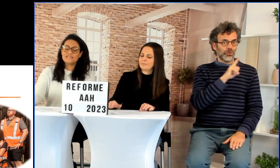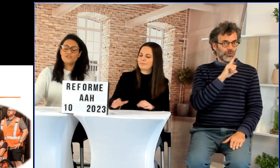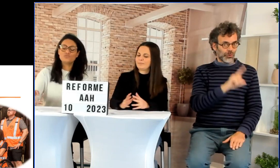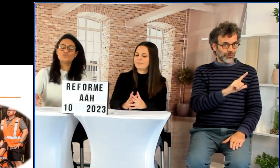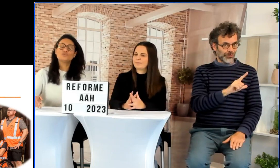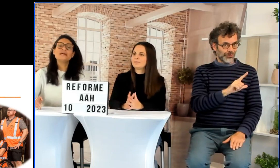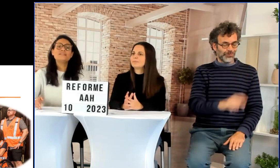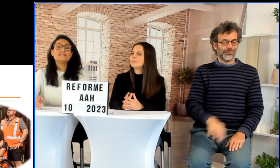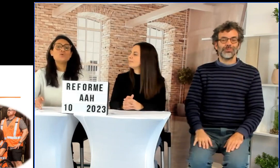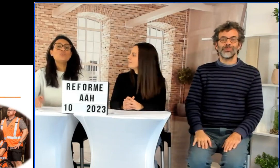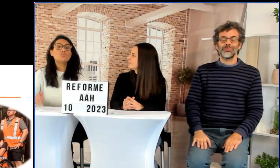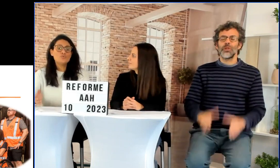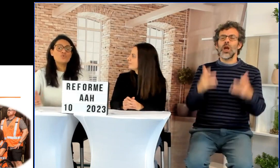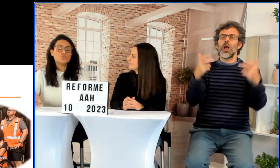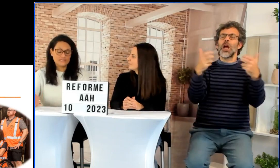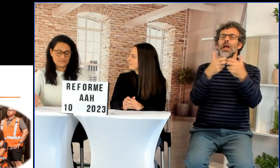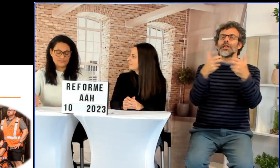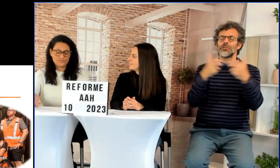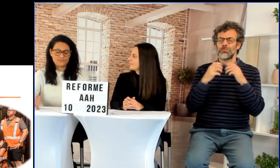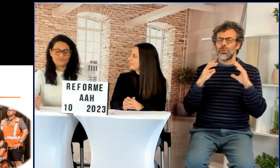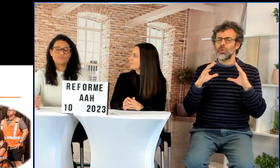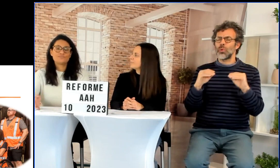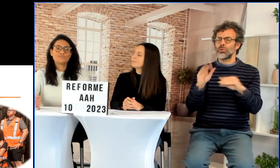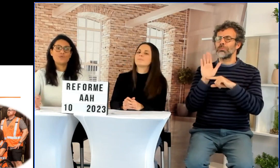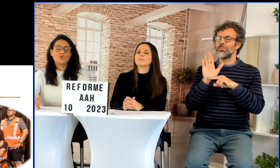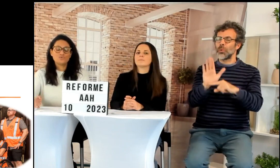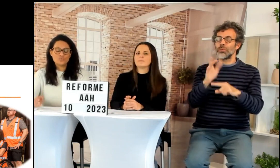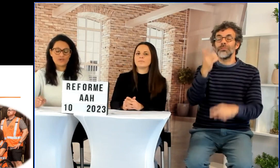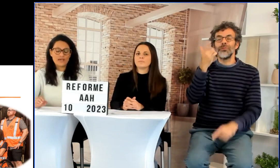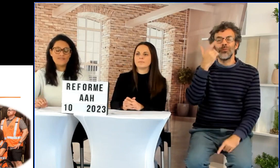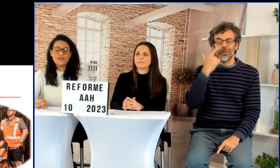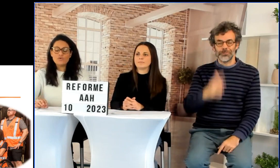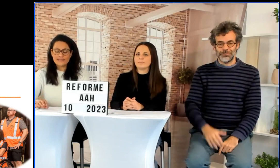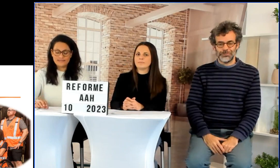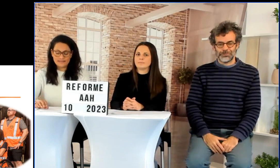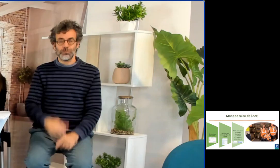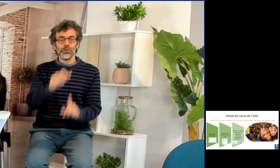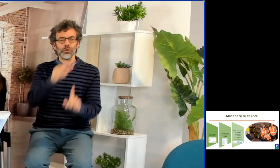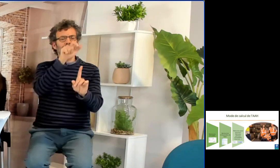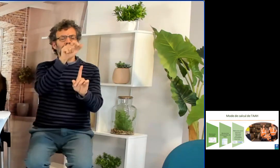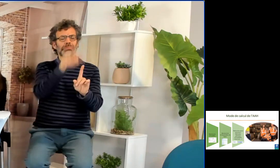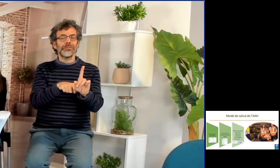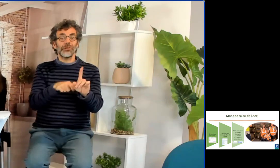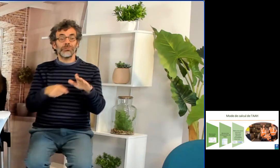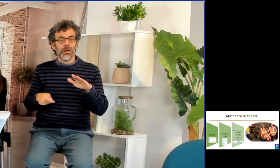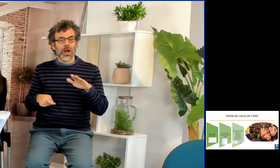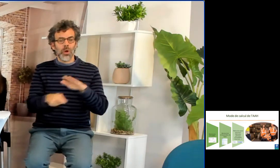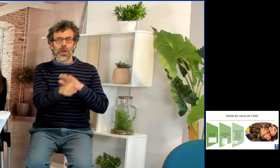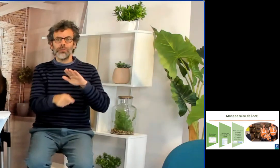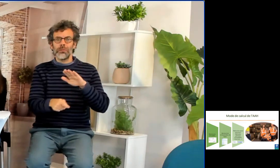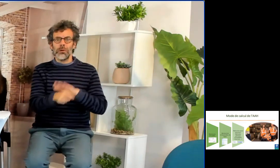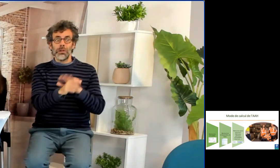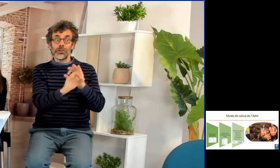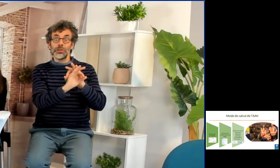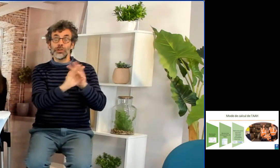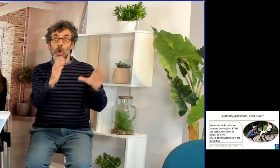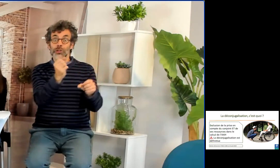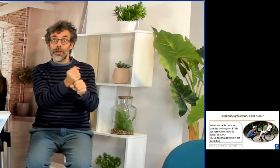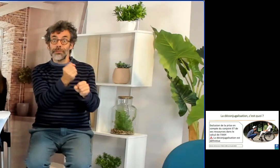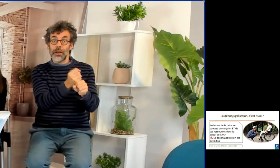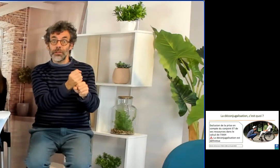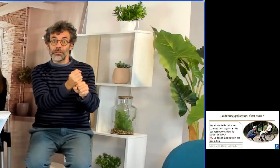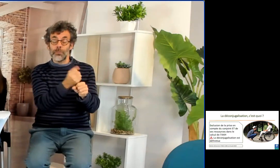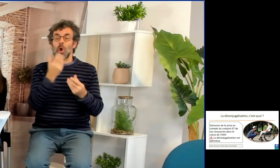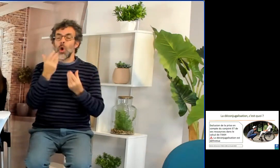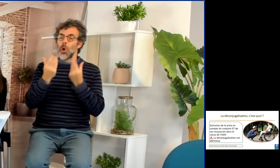On va essayer de vous donner un exemple plus concret. Donc, un allocataire qui est sans activité ou qui